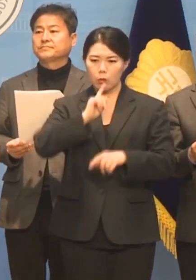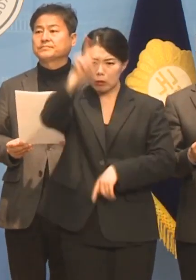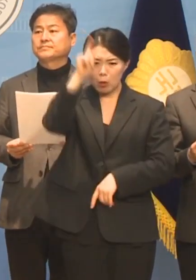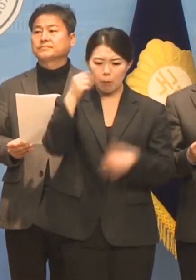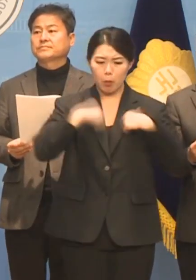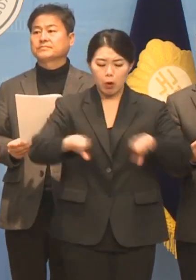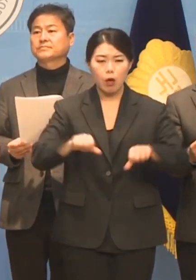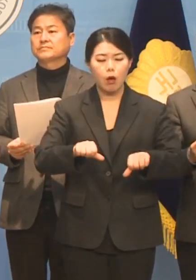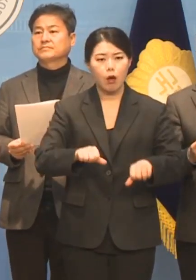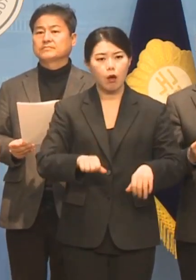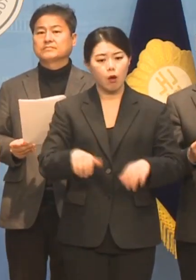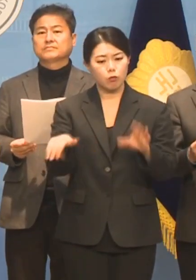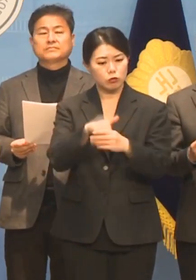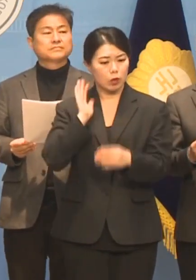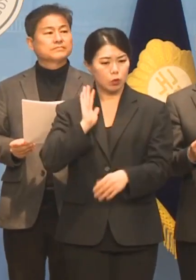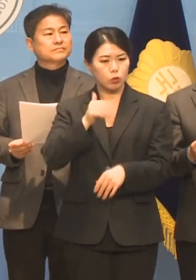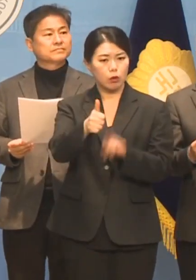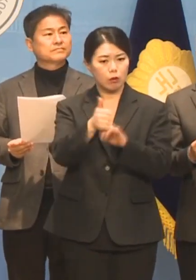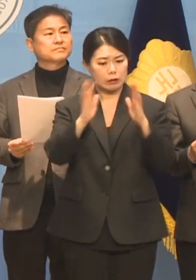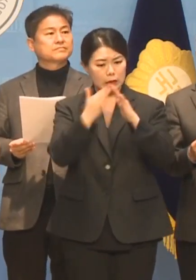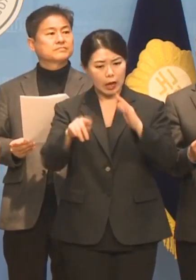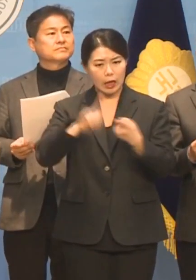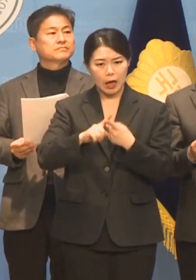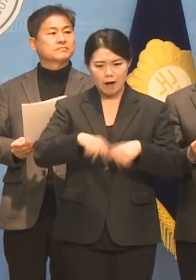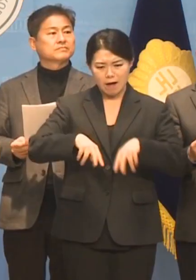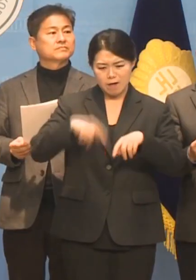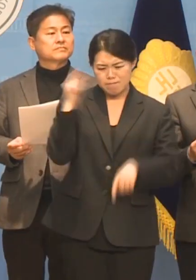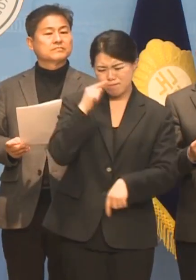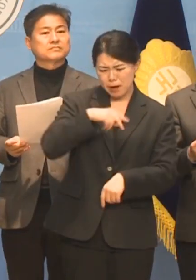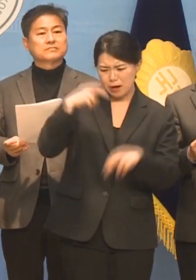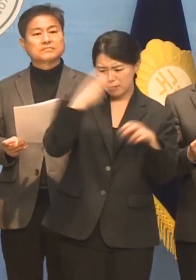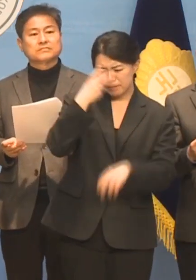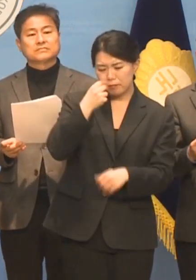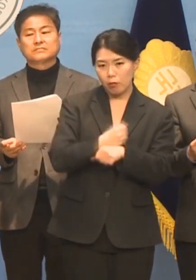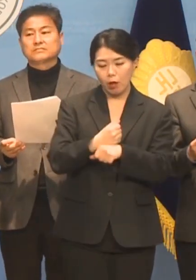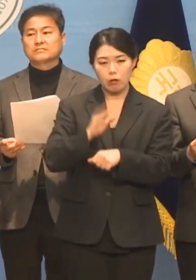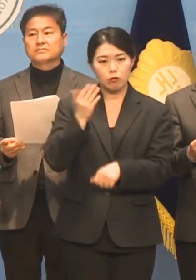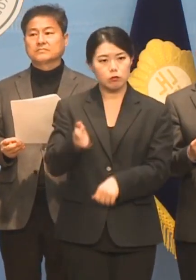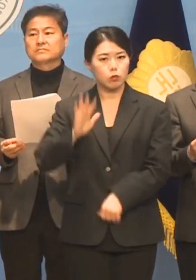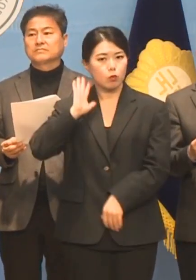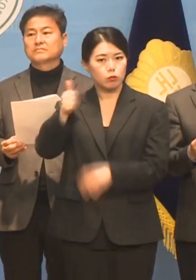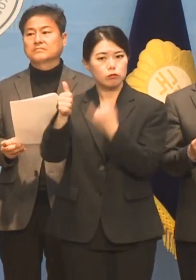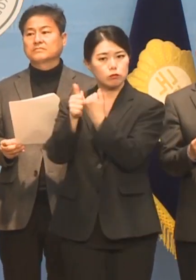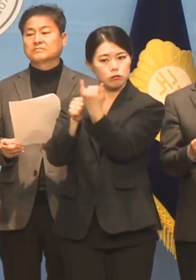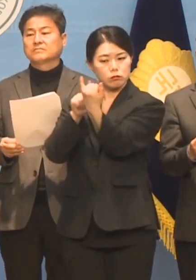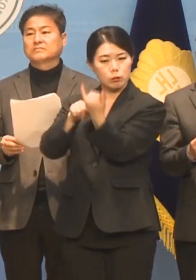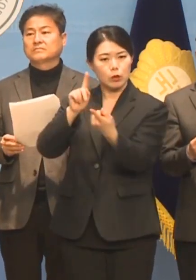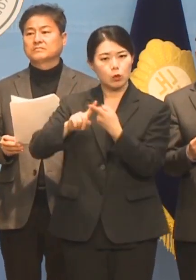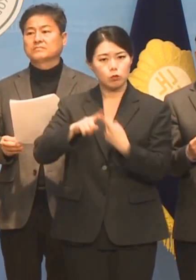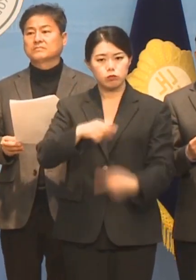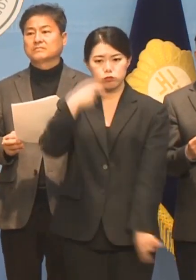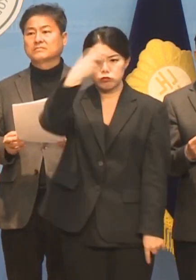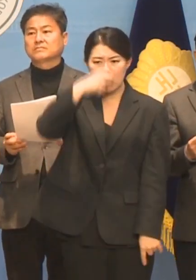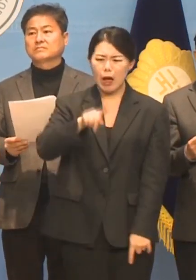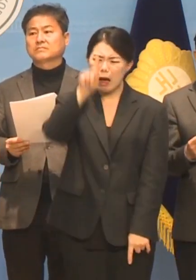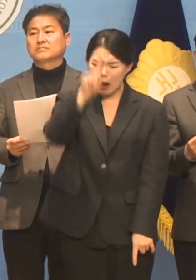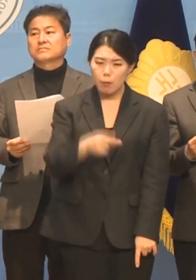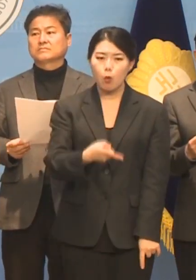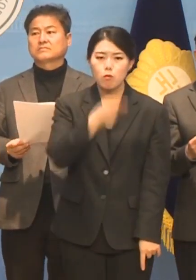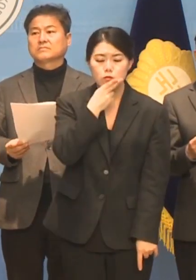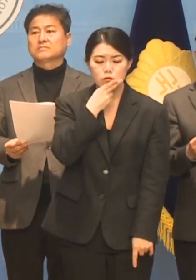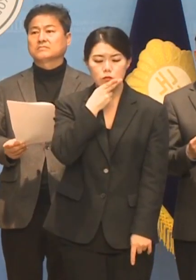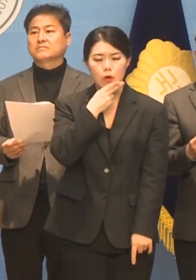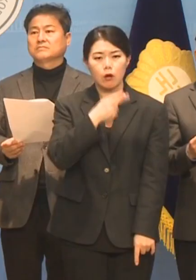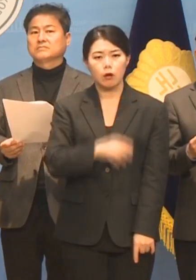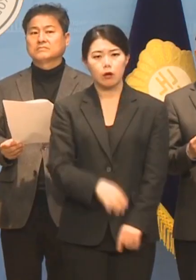검찰, 문재인 전 대통령 일가는 쥐잡듯이 수사하면서 김건희 여사에 대해서는 제대로 된 수사 하나